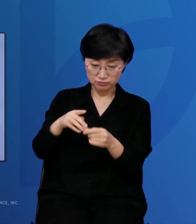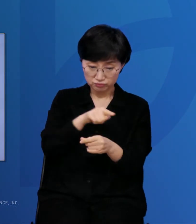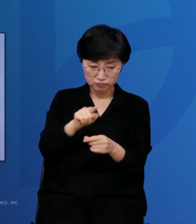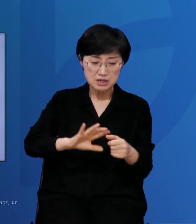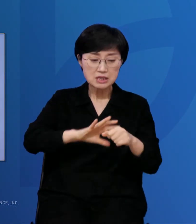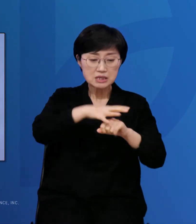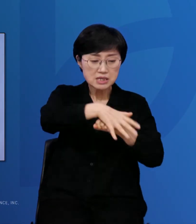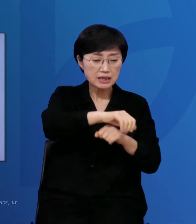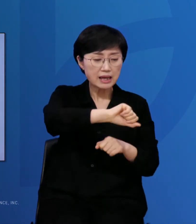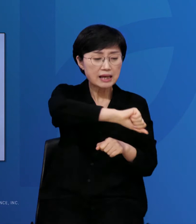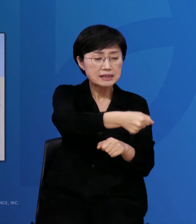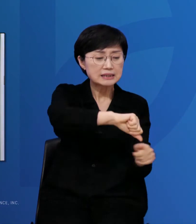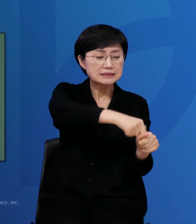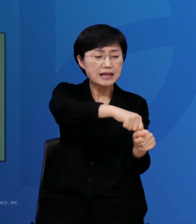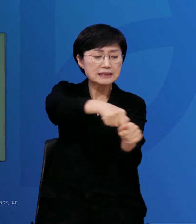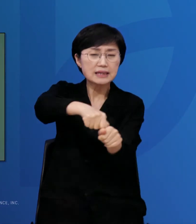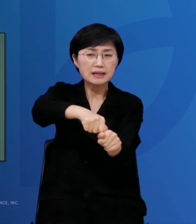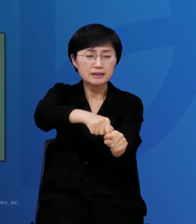막습니다.